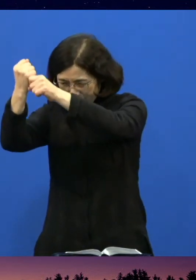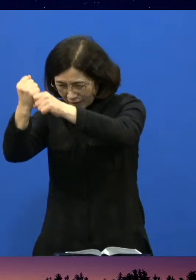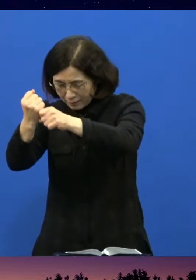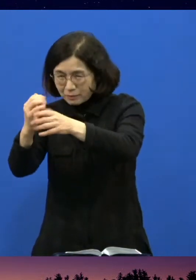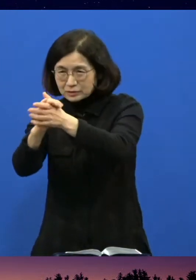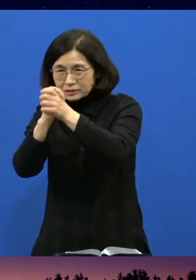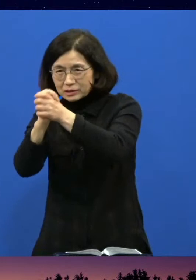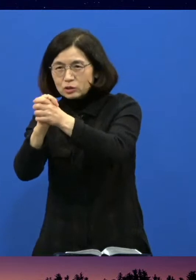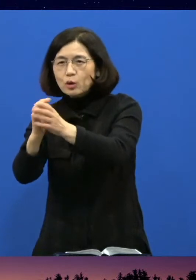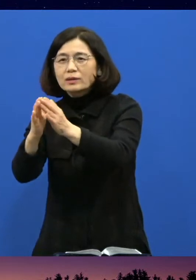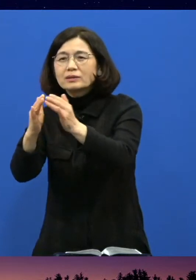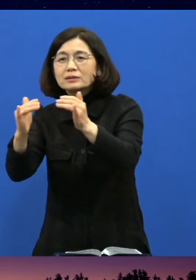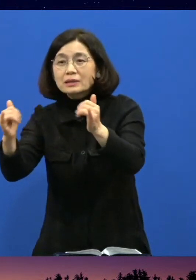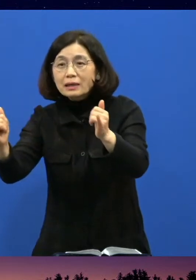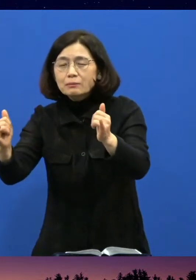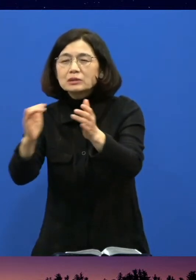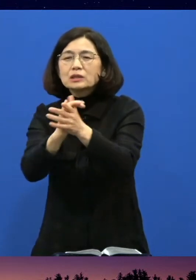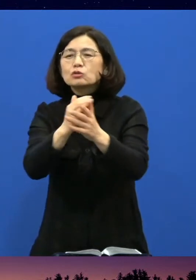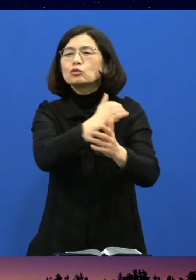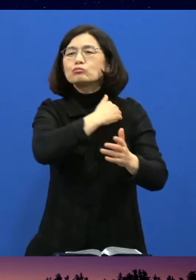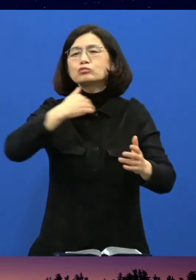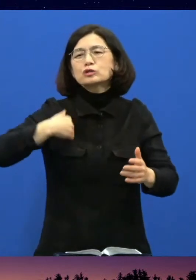충동적인 사람은 기도를 배울 수가 없어요.